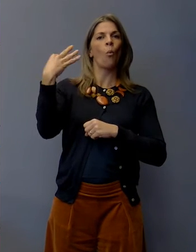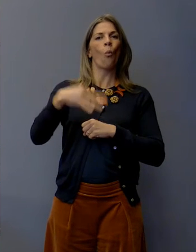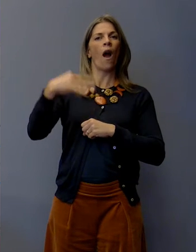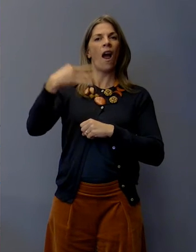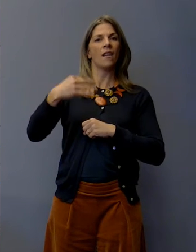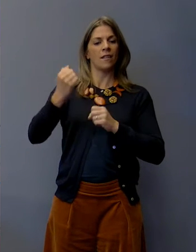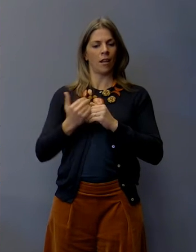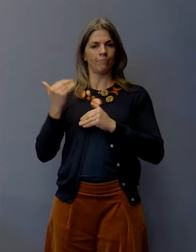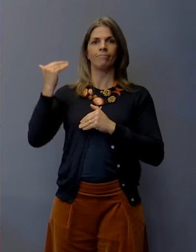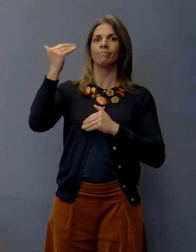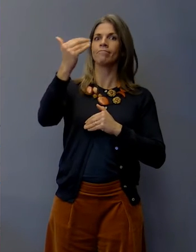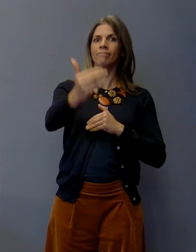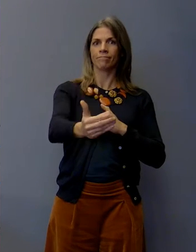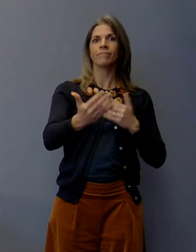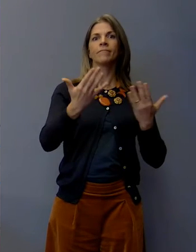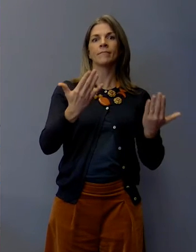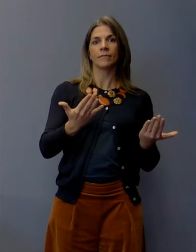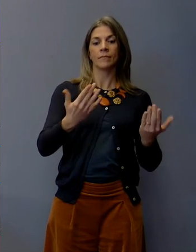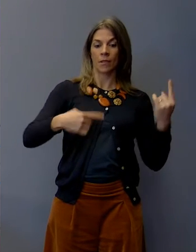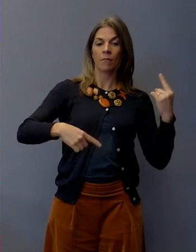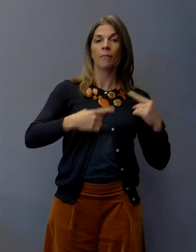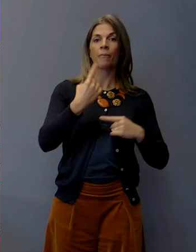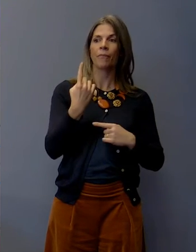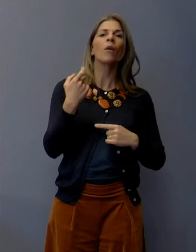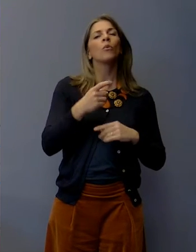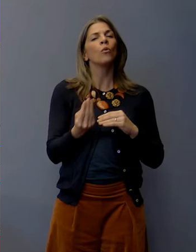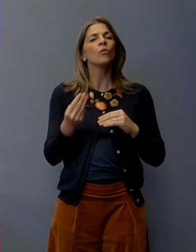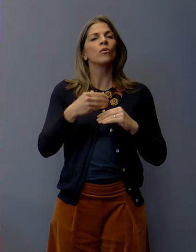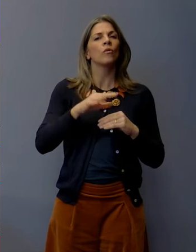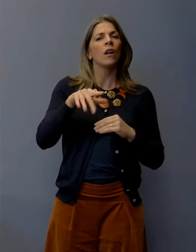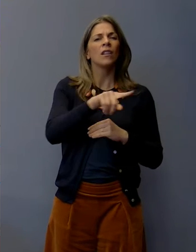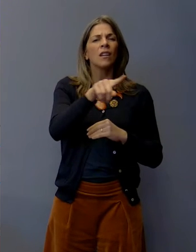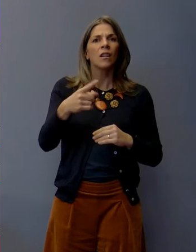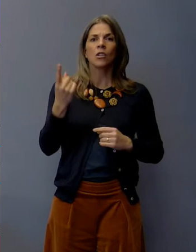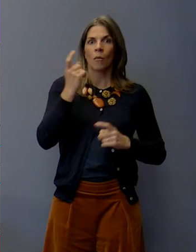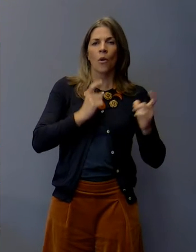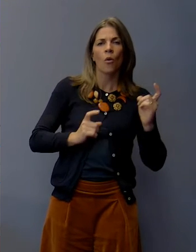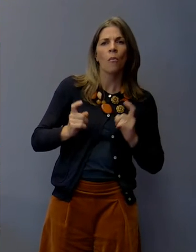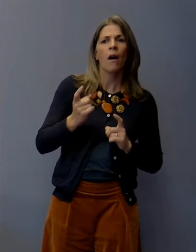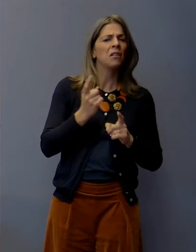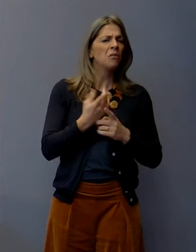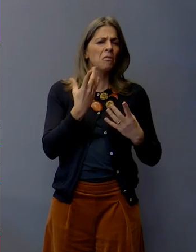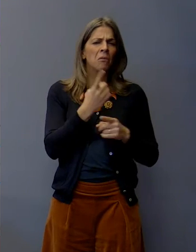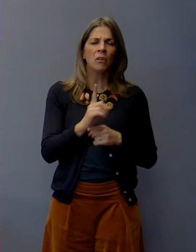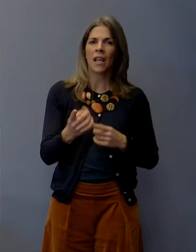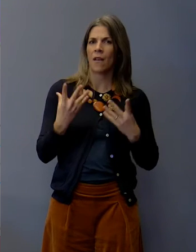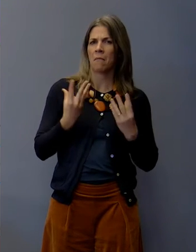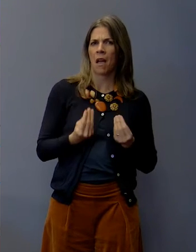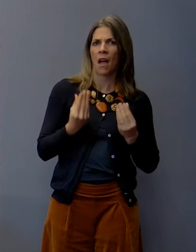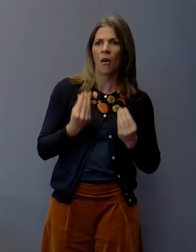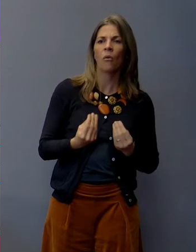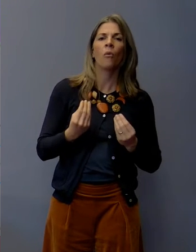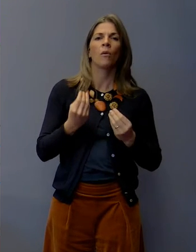inserisce un altro elemento non abbiamo già detto non abbiate paura abbiate la forza il coraggio di andare a parlare con i municipi